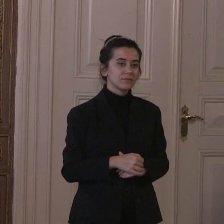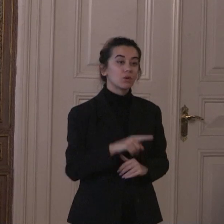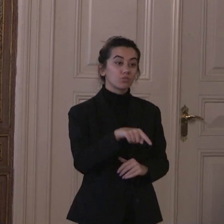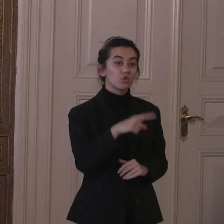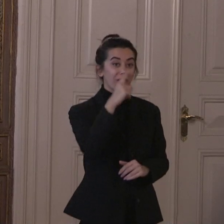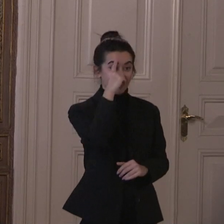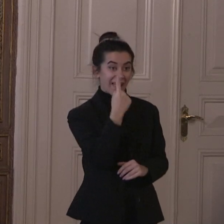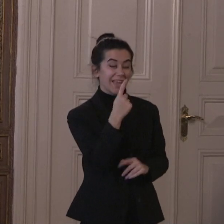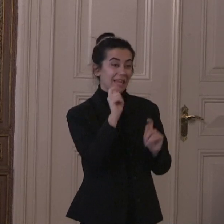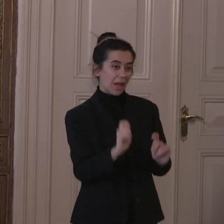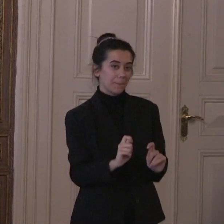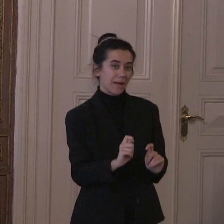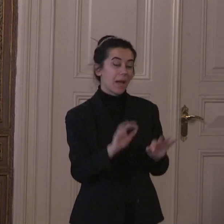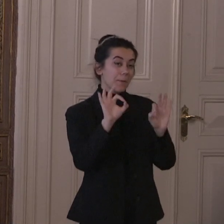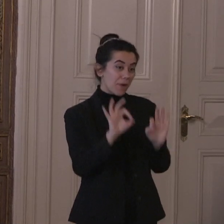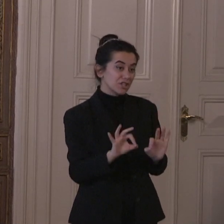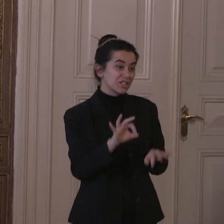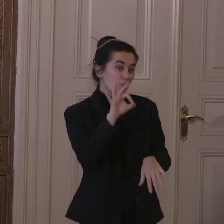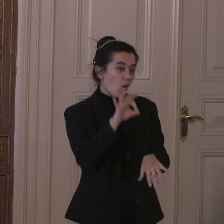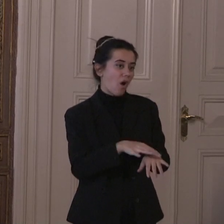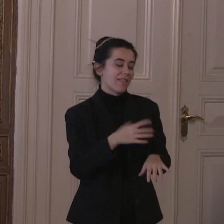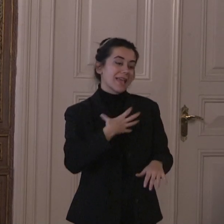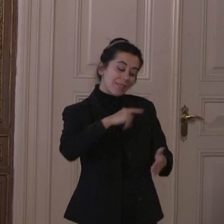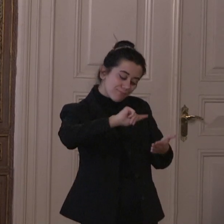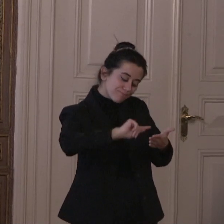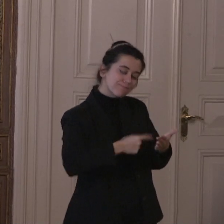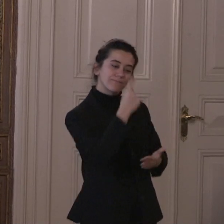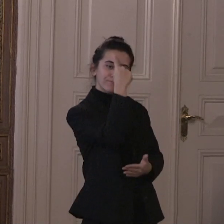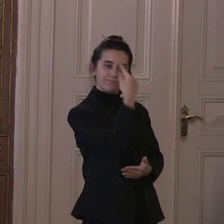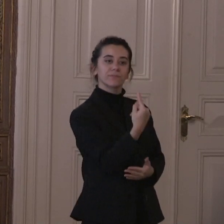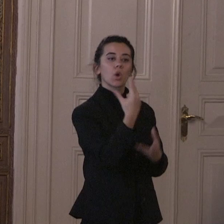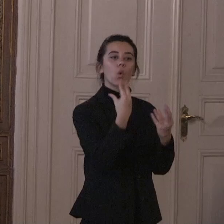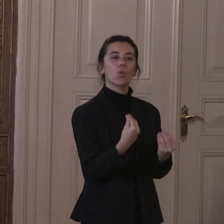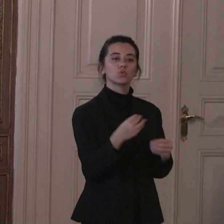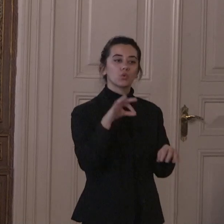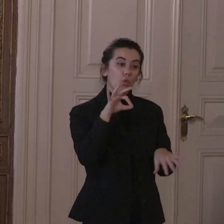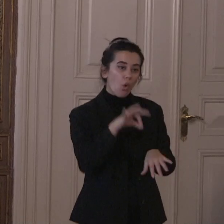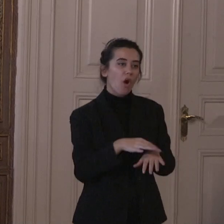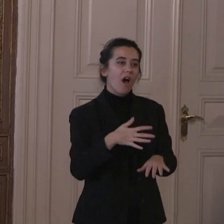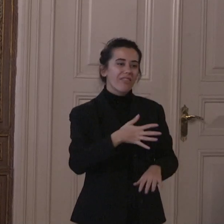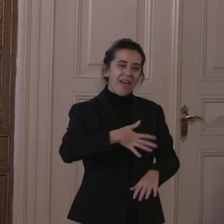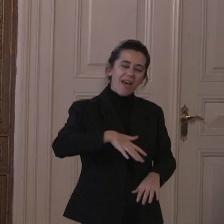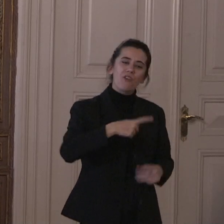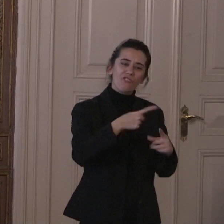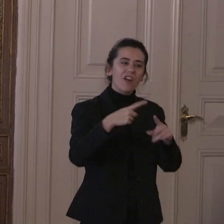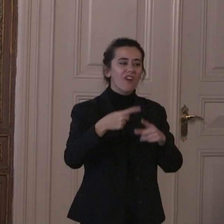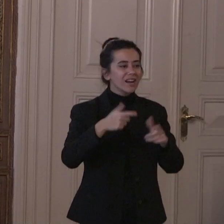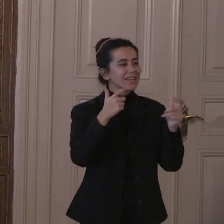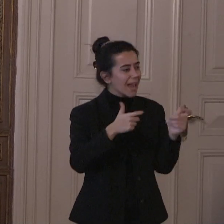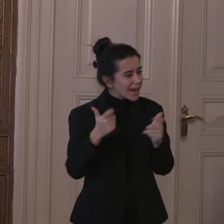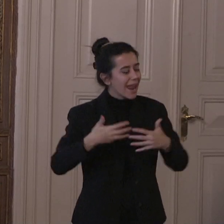kullanabildiğimde, imzamı bağımsızca atabildiğimde, her eğitim kurumuna engelsiz girebildiğimde, üretime